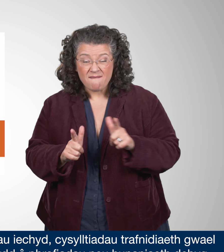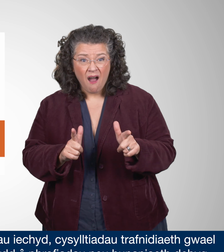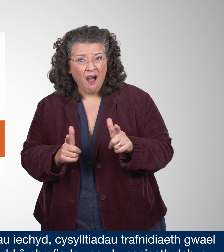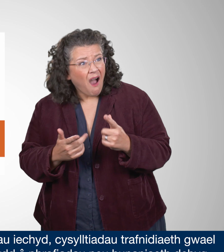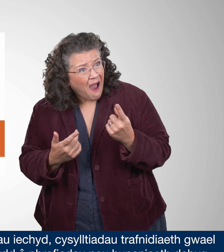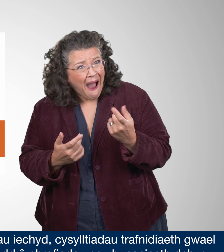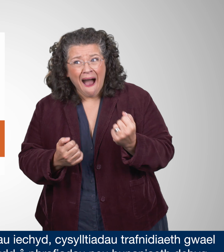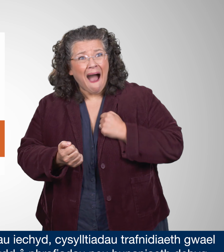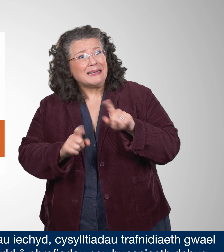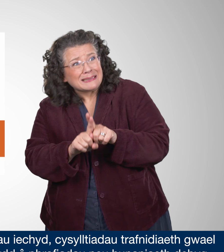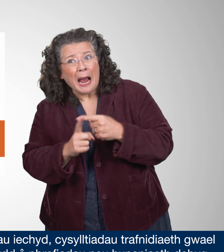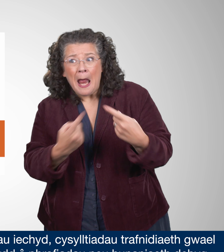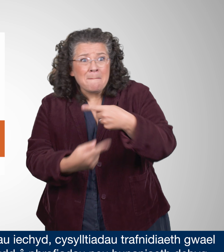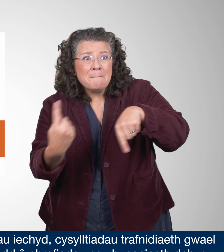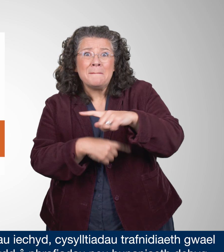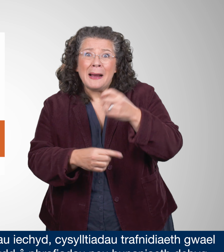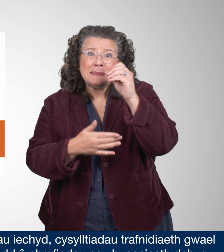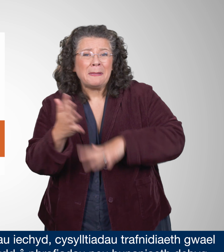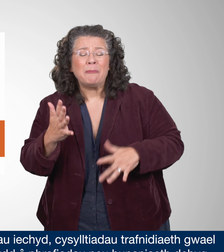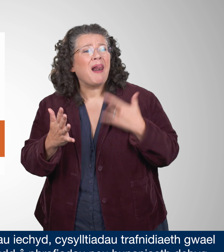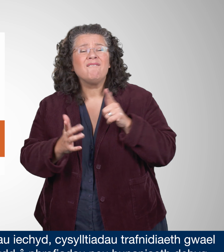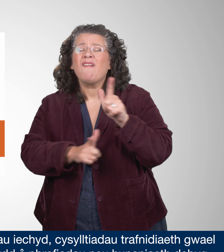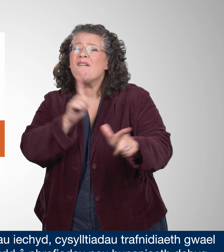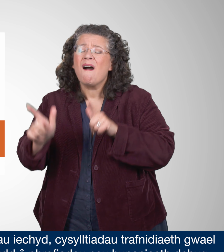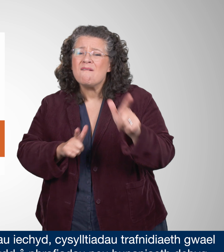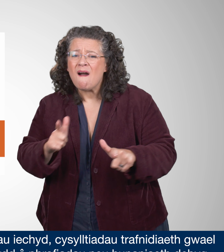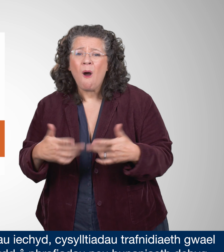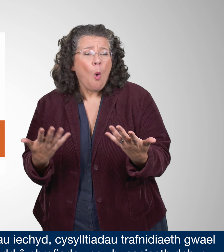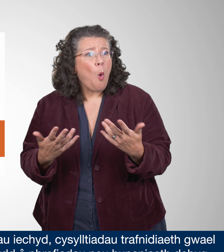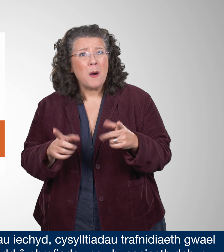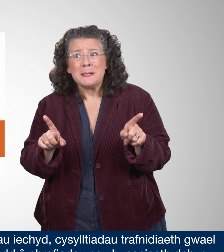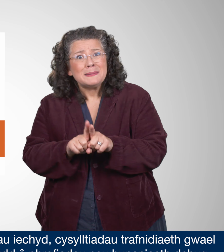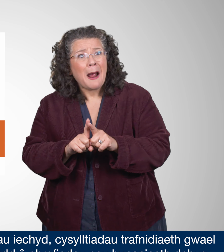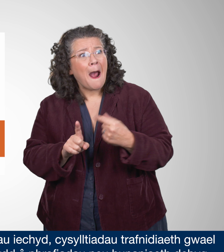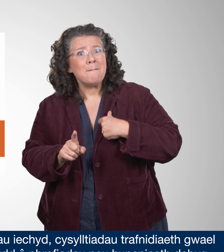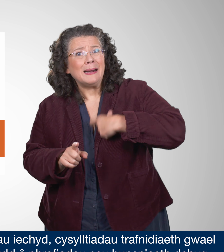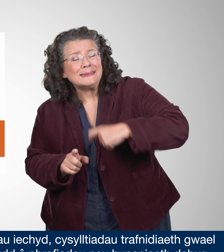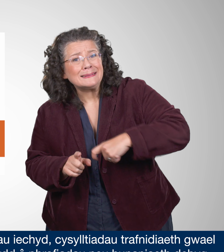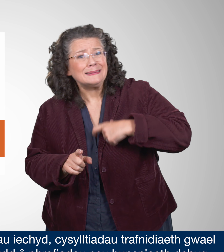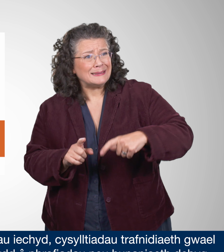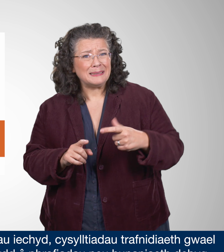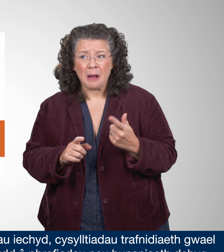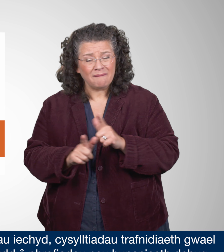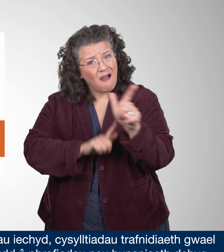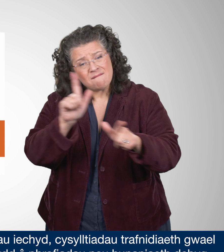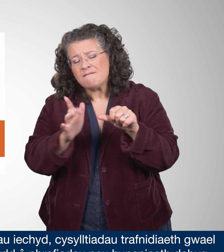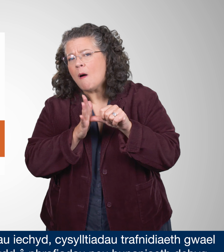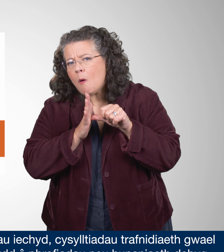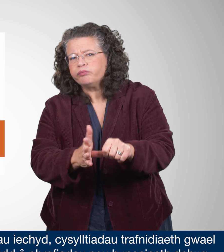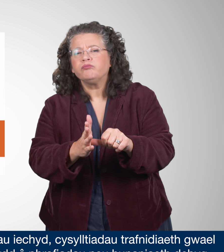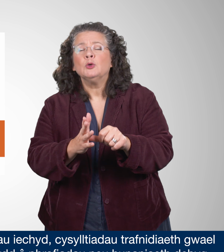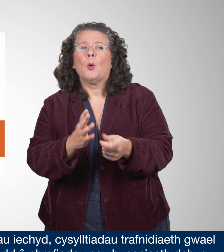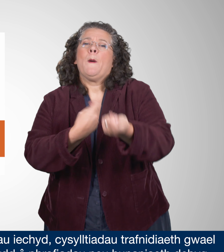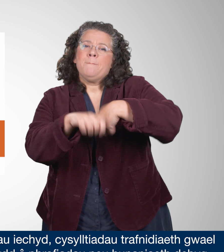neu oherwydd ei bod yn byw'n bell o eraill sydd â phrofiadau